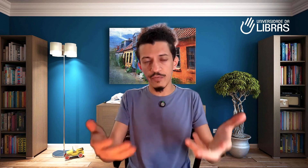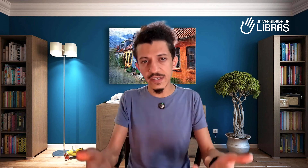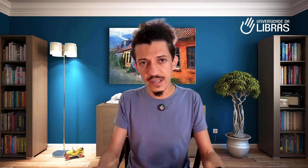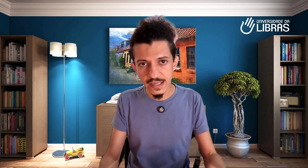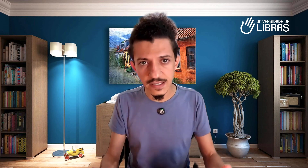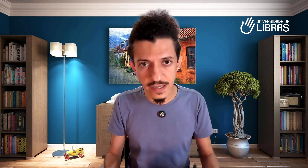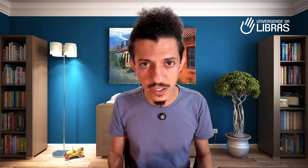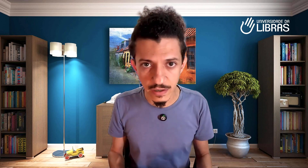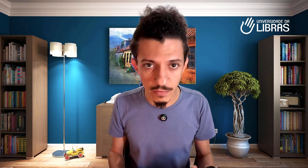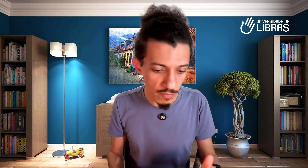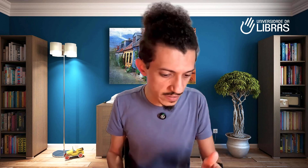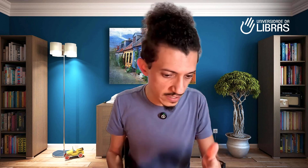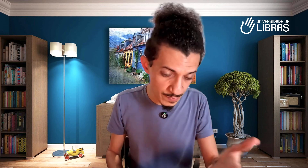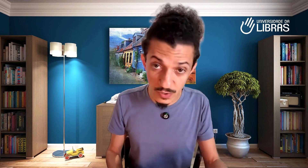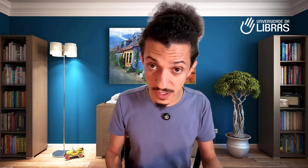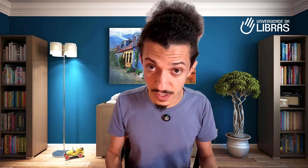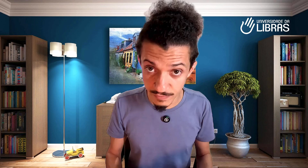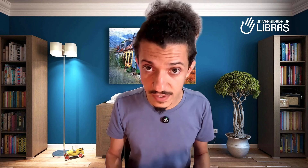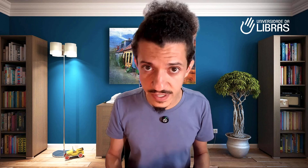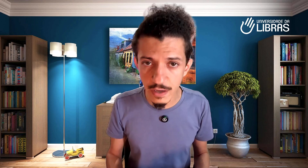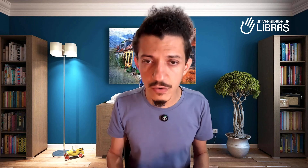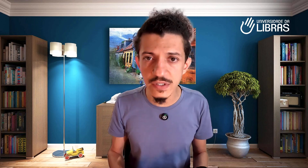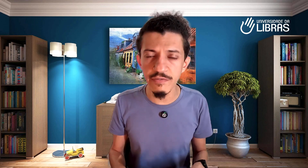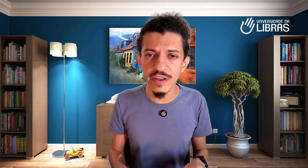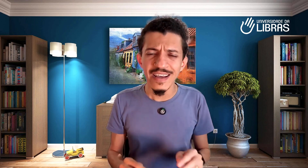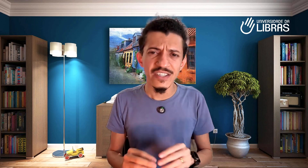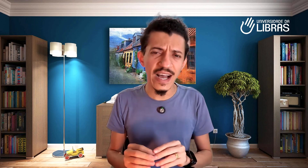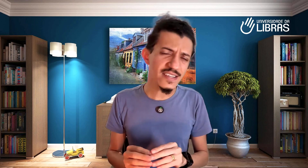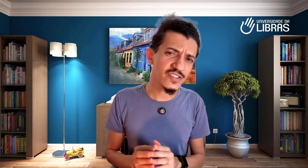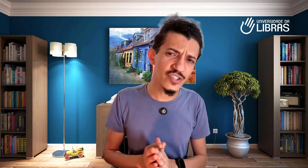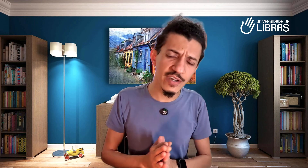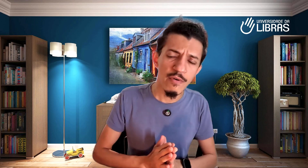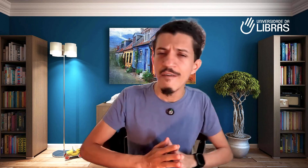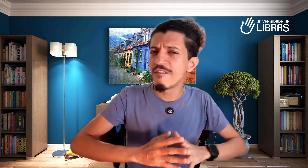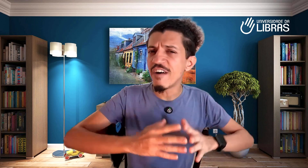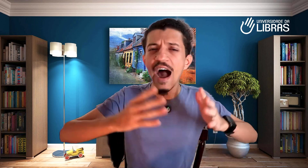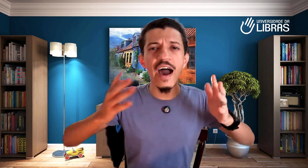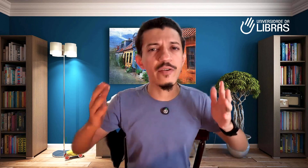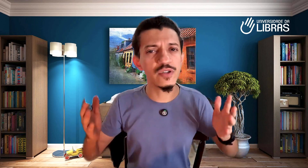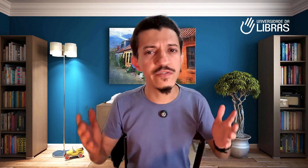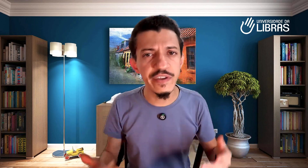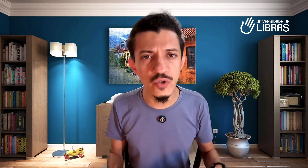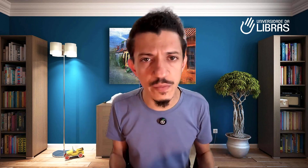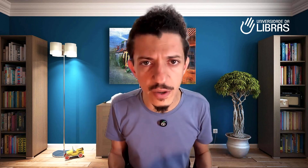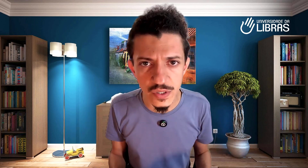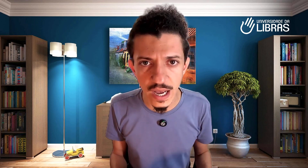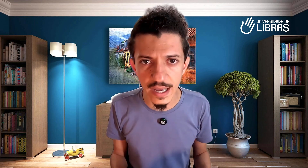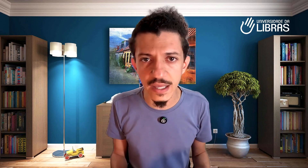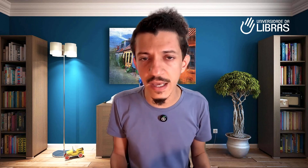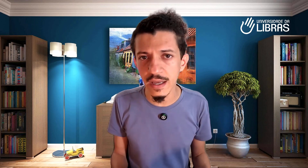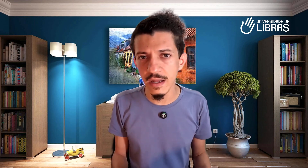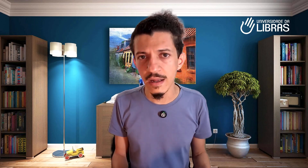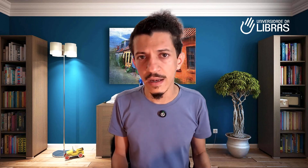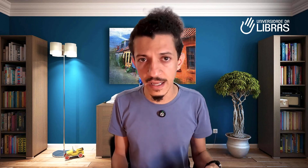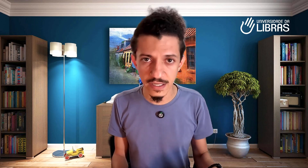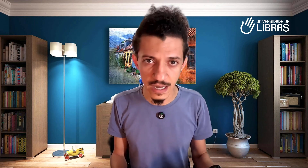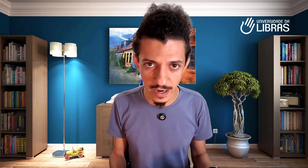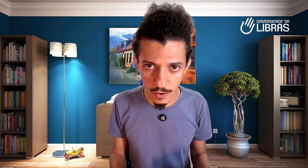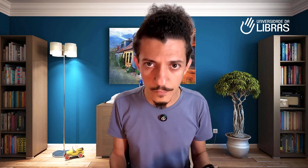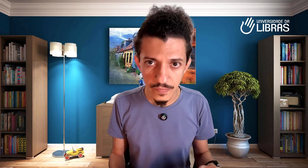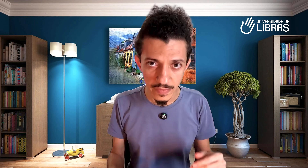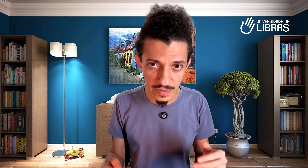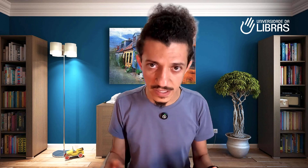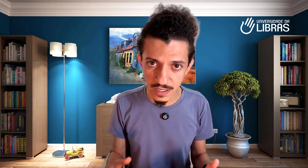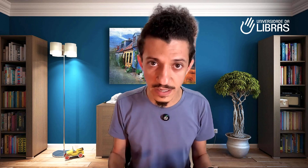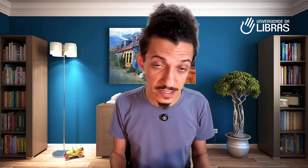e talvez essa seja uma dessas pessoas seja você, inclusive, já assistiram vários vídeos meus aqui nesse